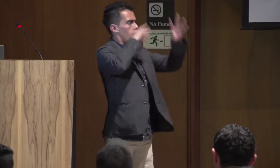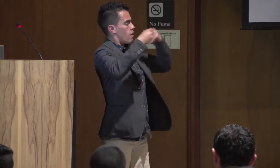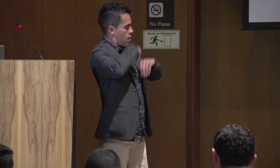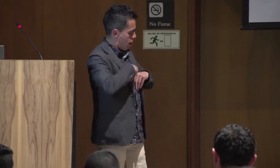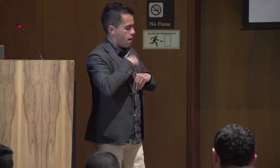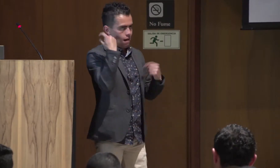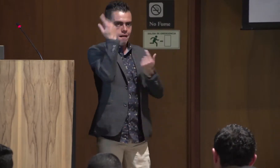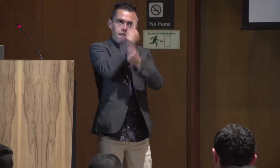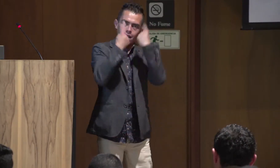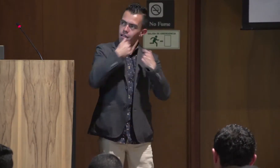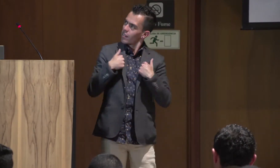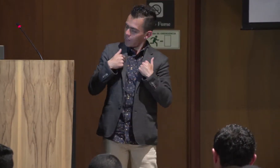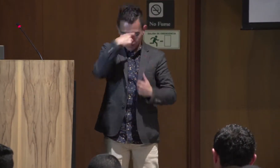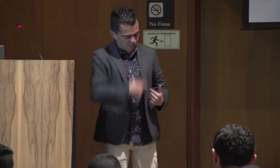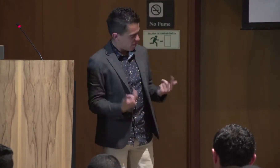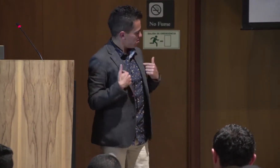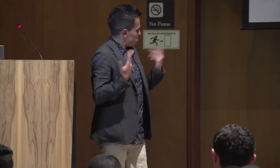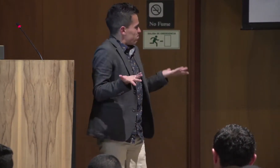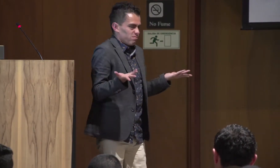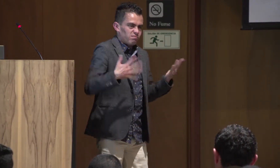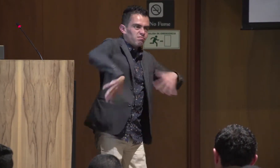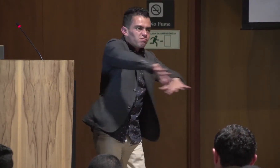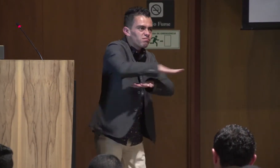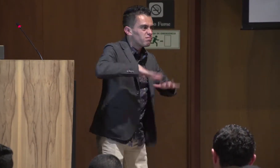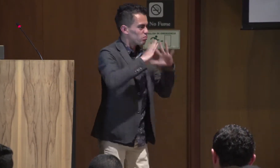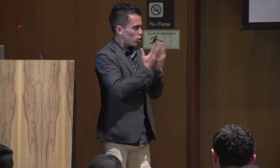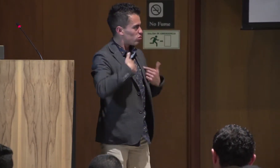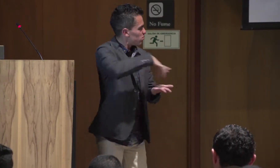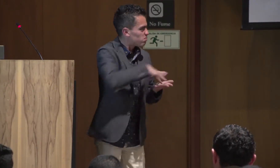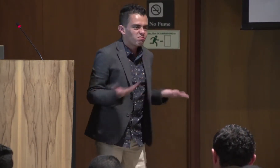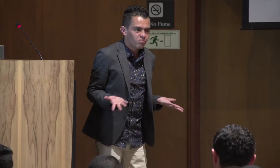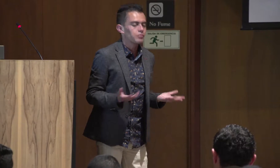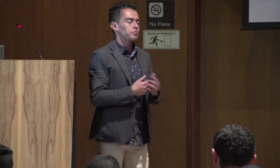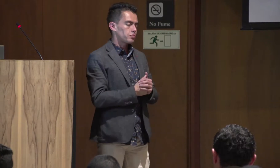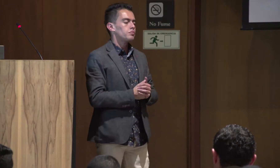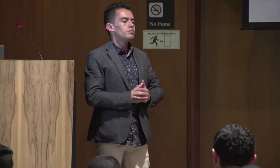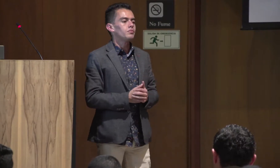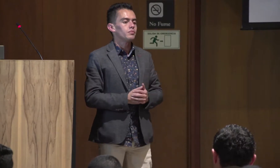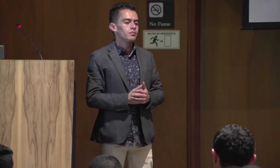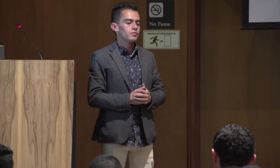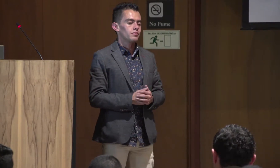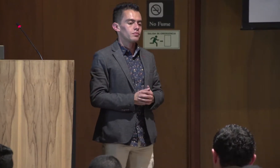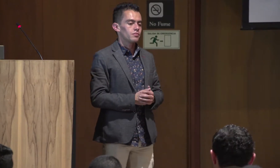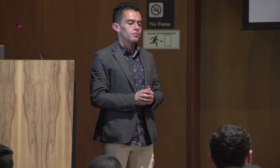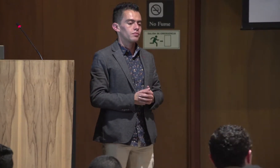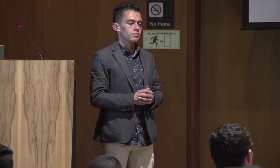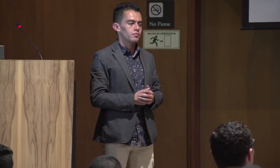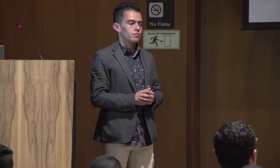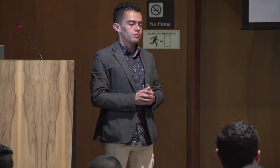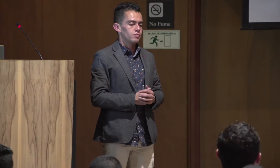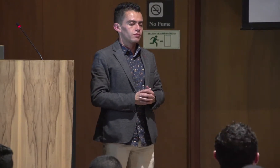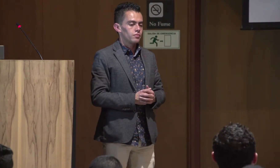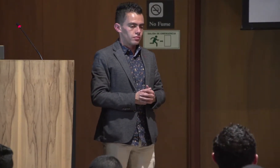otros temas, en donde las personas sordas han estado muy activas participando en relación con cómo sería el sujeto sordo en relación